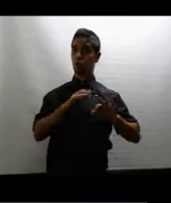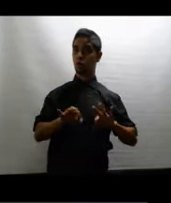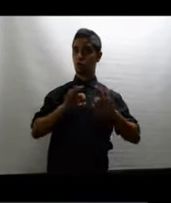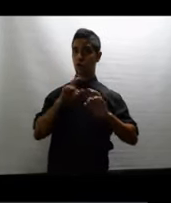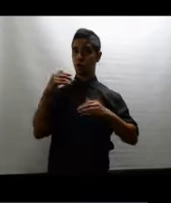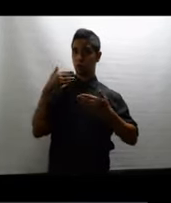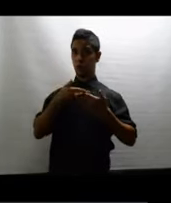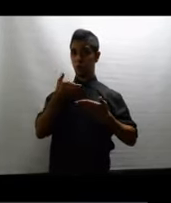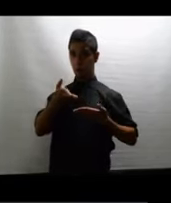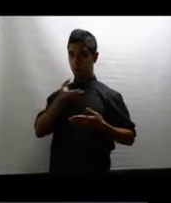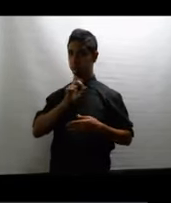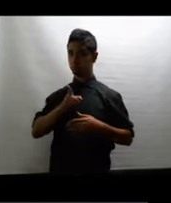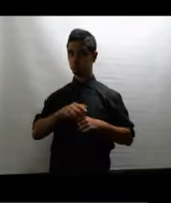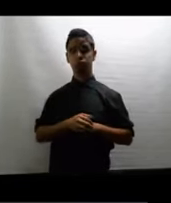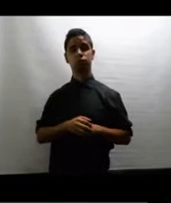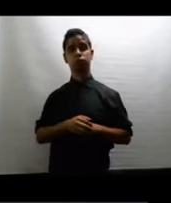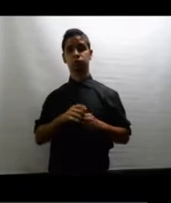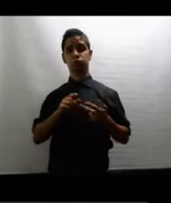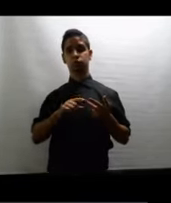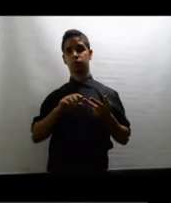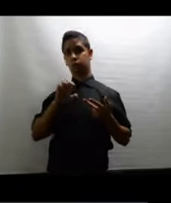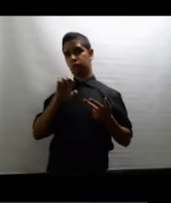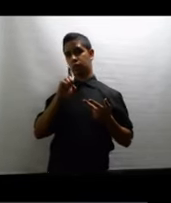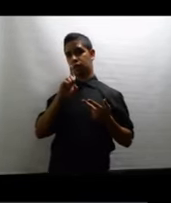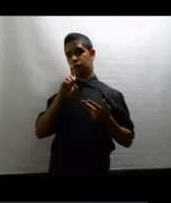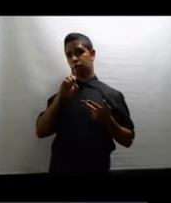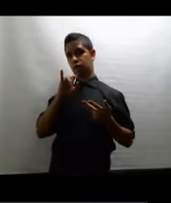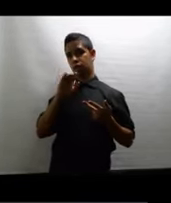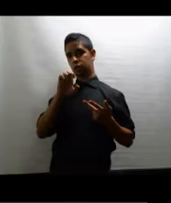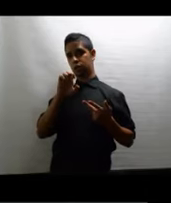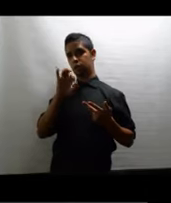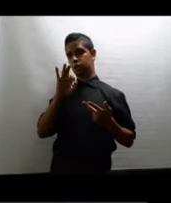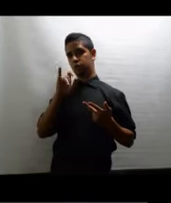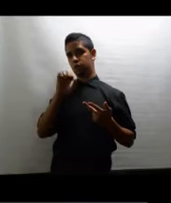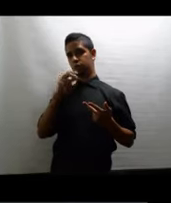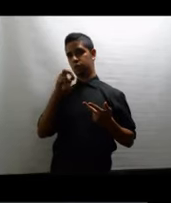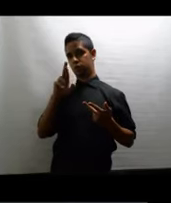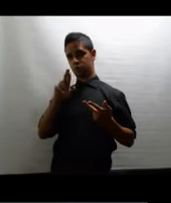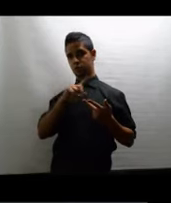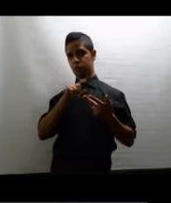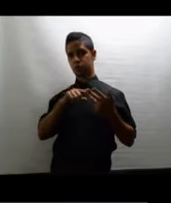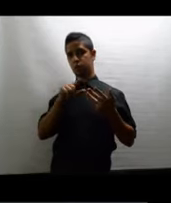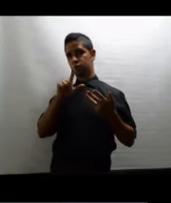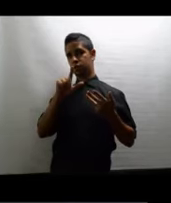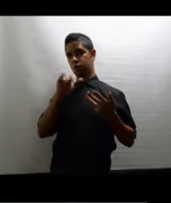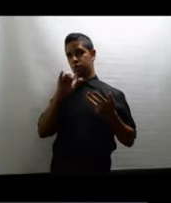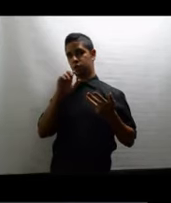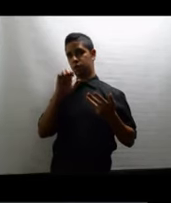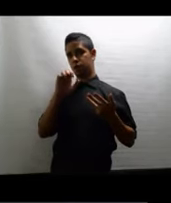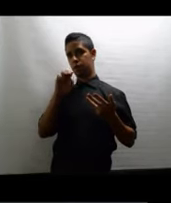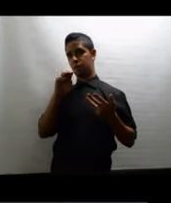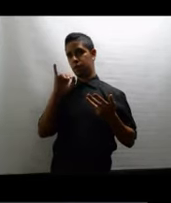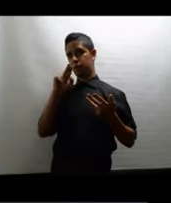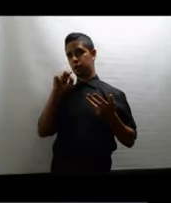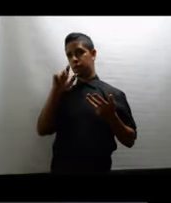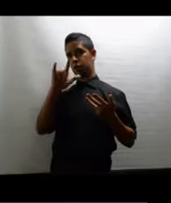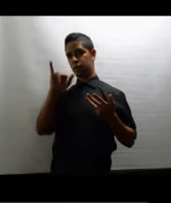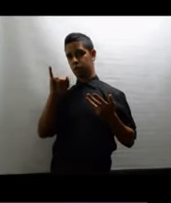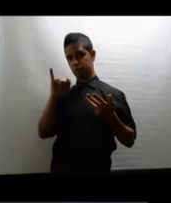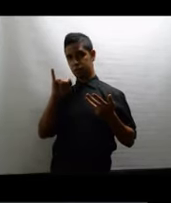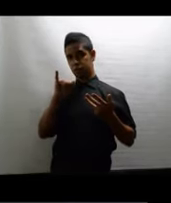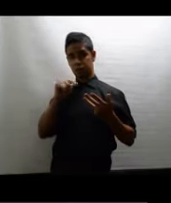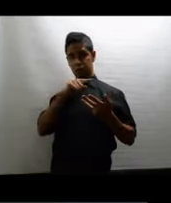y tocaban. Sí, Eddie Fisher, por ejemplo. Uh-huh. Liza Minnelli. Y ahí seguimos, porque todo